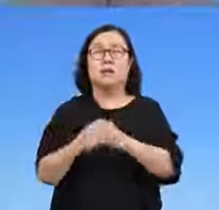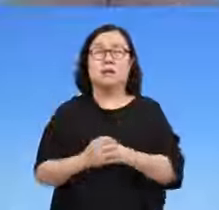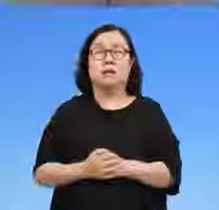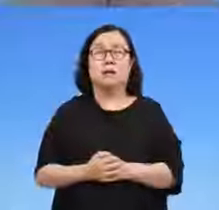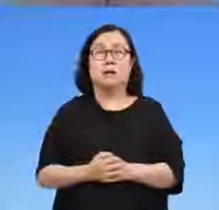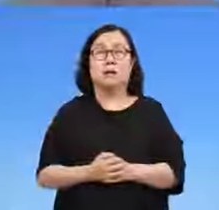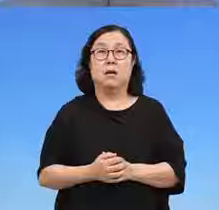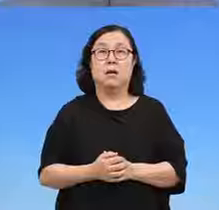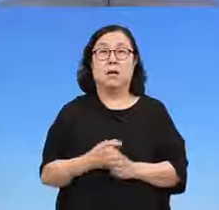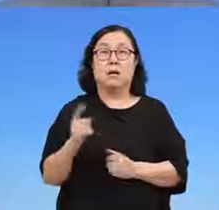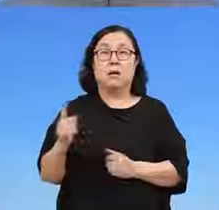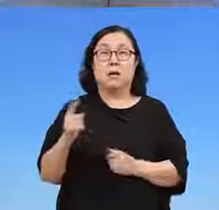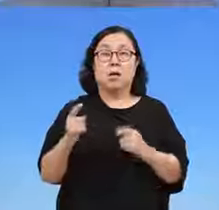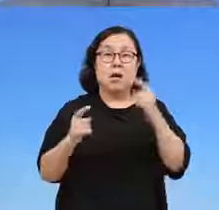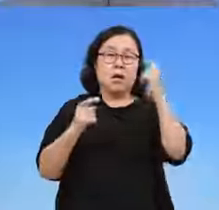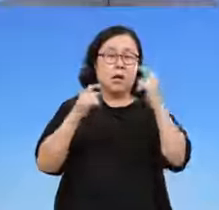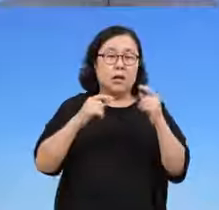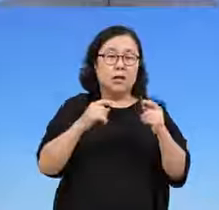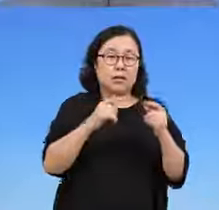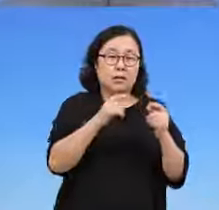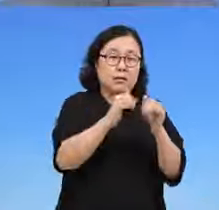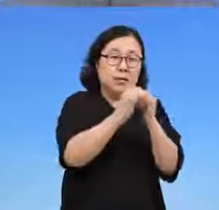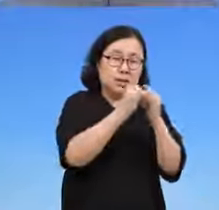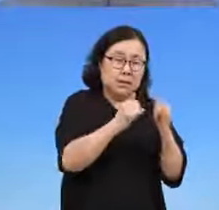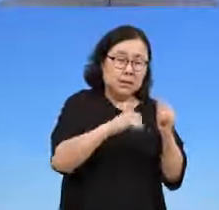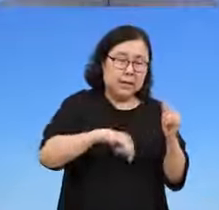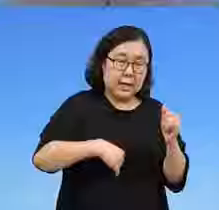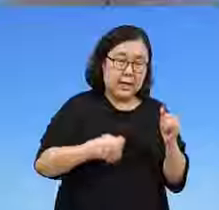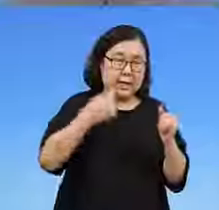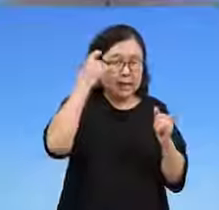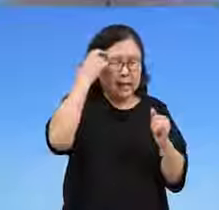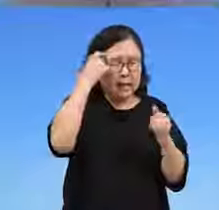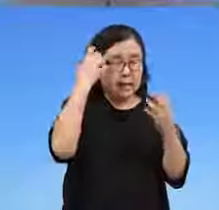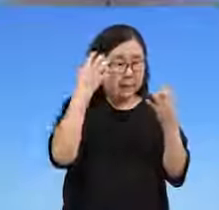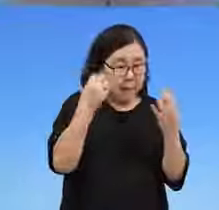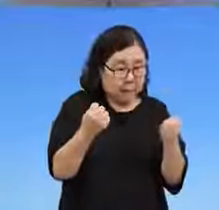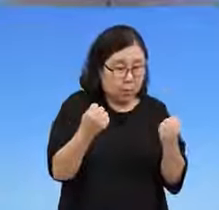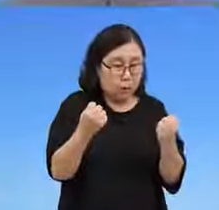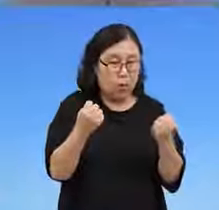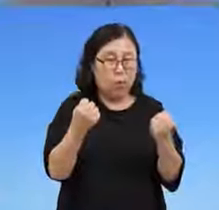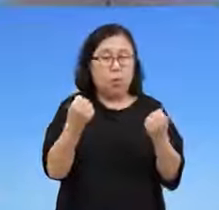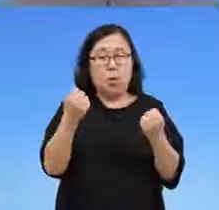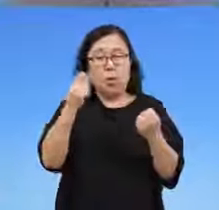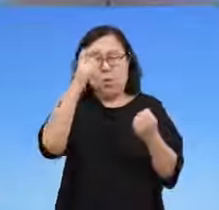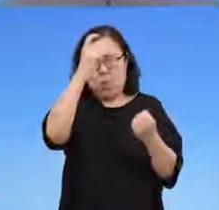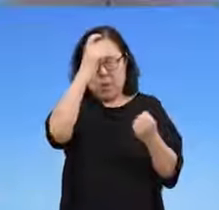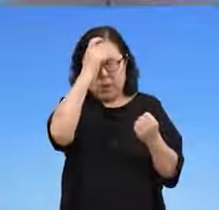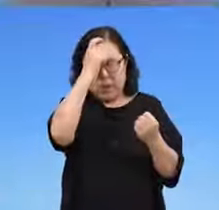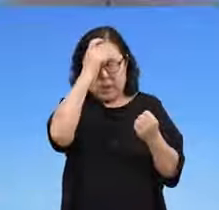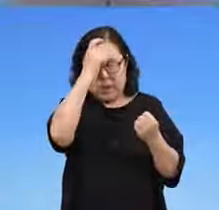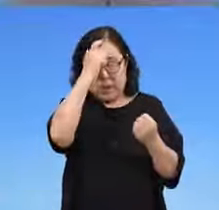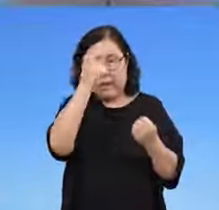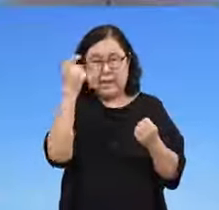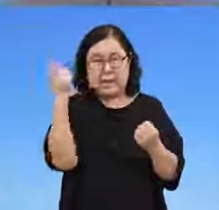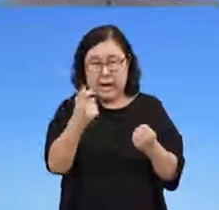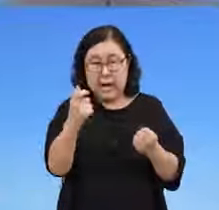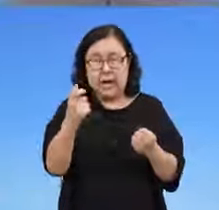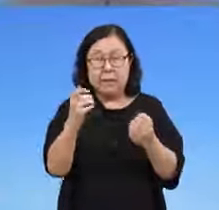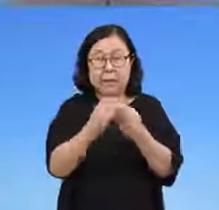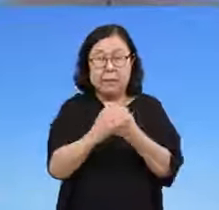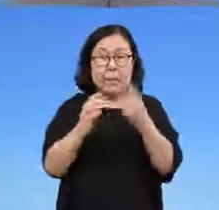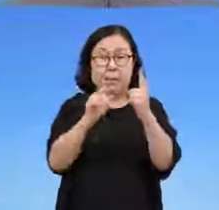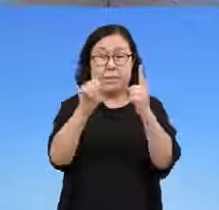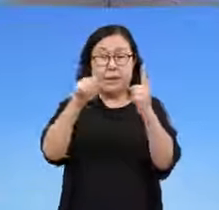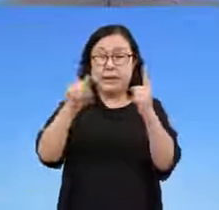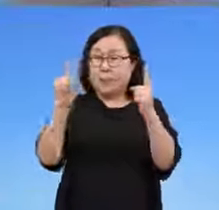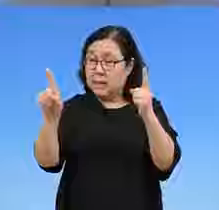고집만 많아가지고 너무너무 생각이 많고 자기 생각과 자기 고집이 많은 이 사람하고 나누면 1+1이 돼가지고 시너지 효과를 내는